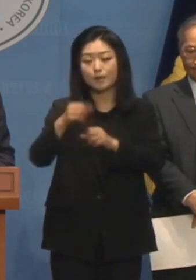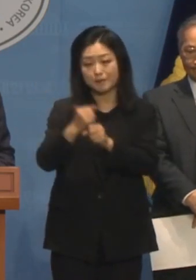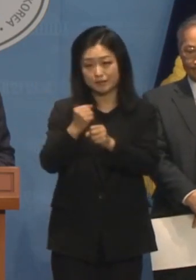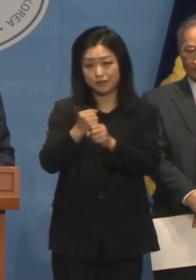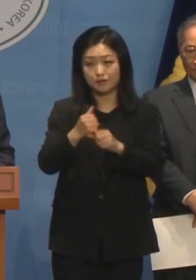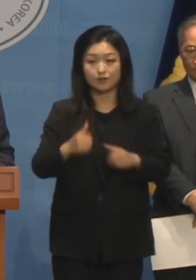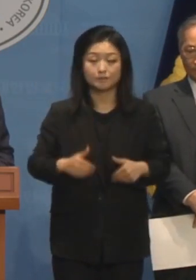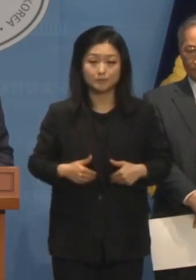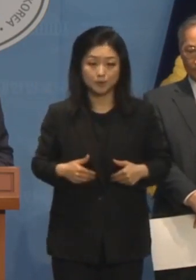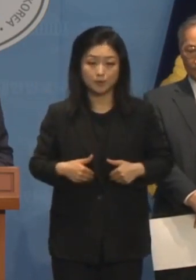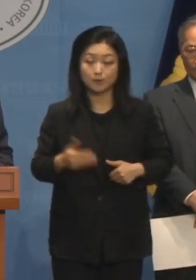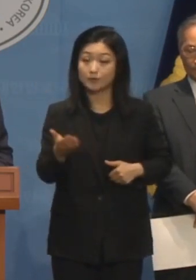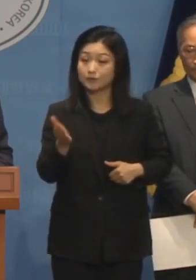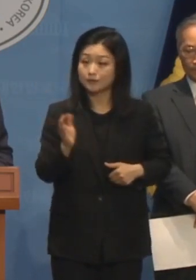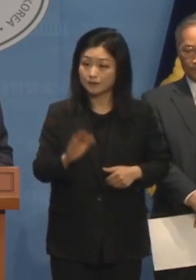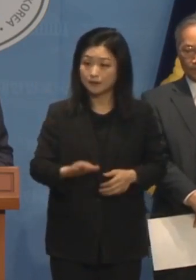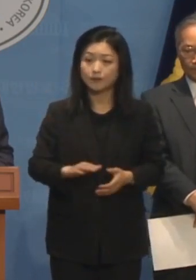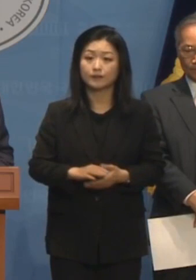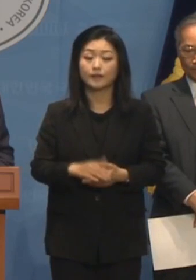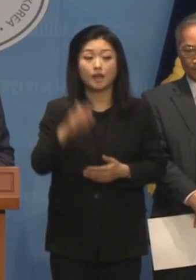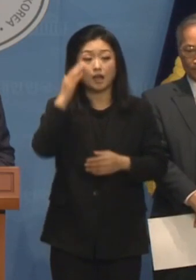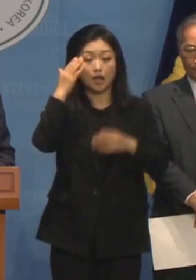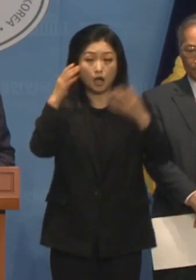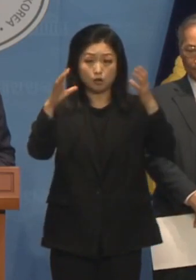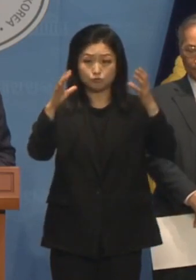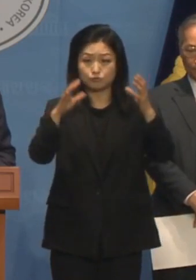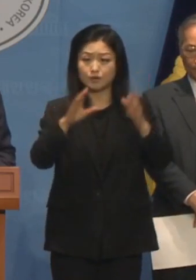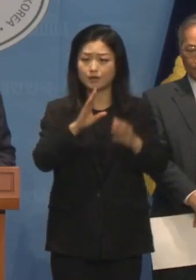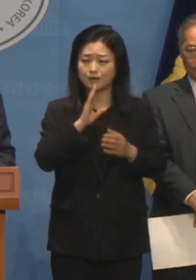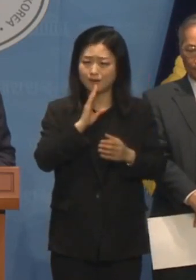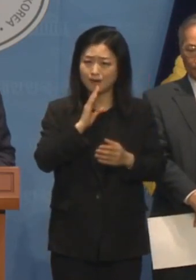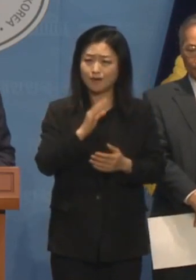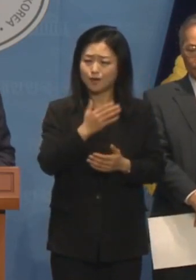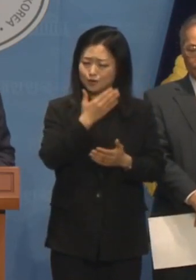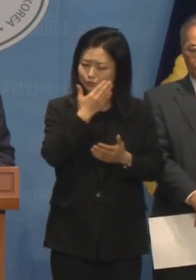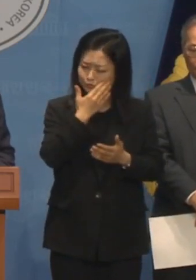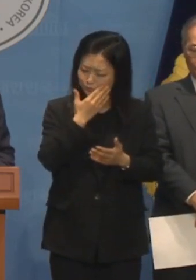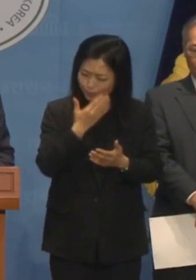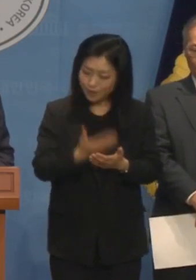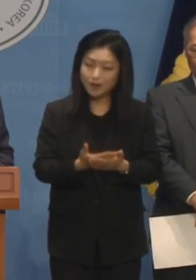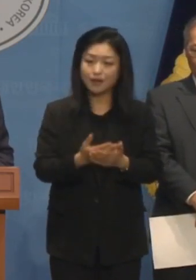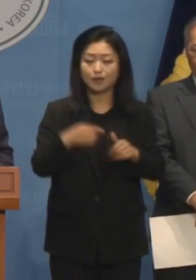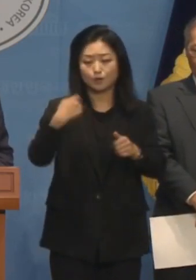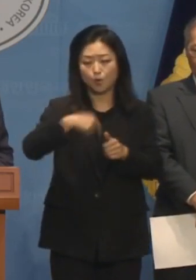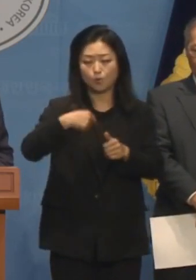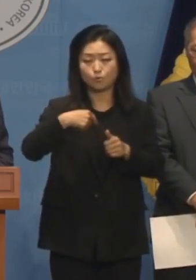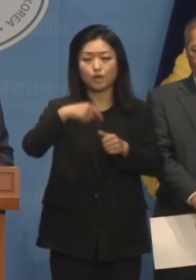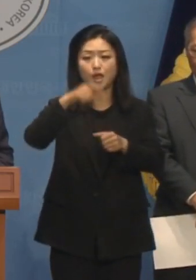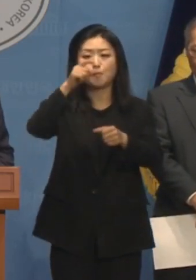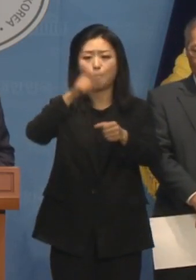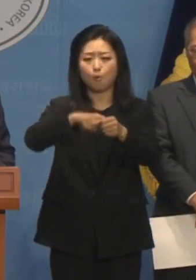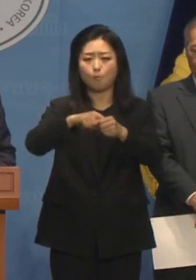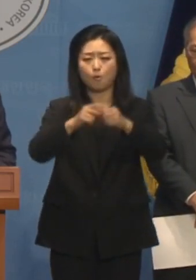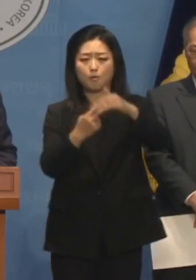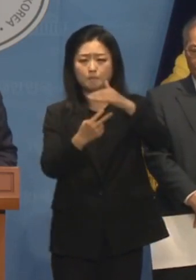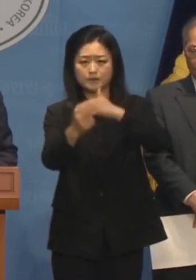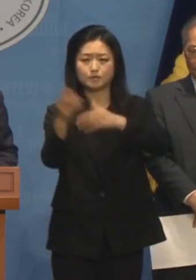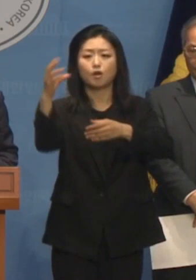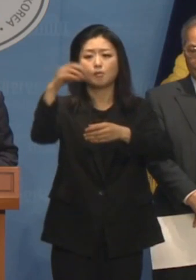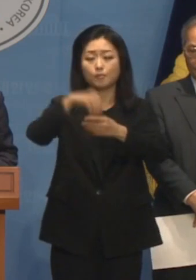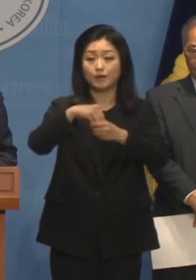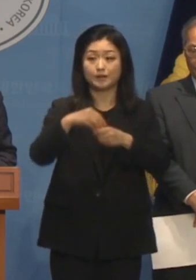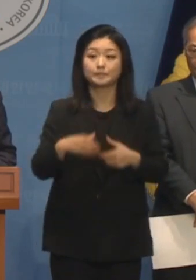것인데요. 굉장히 우리나라로서는 중요한 내용이라고 할 수